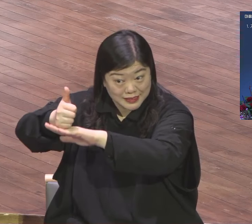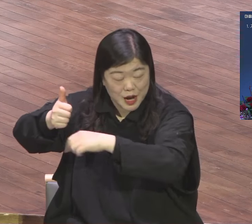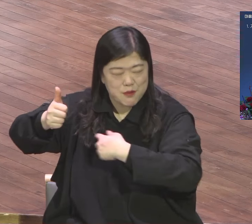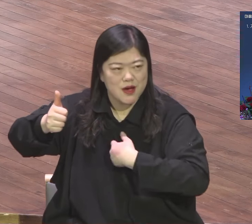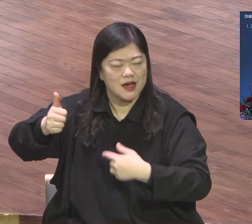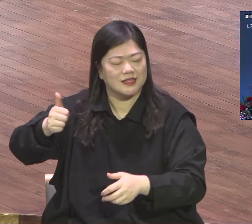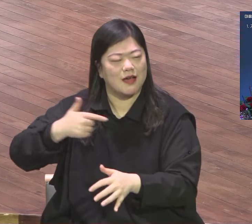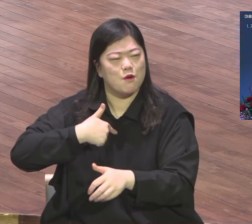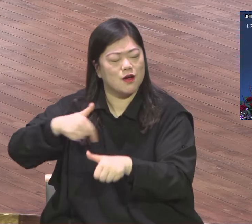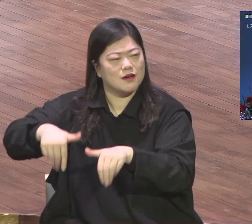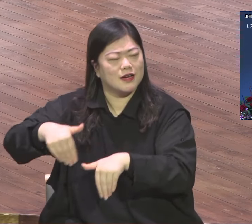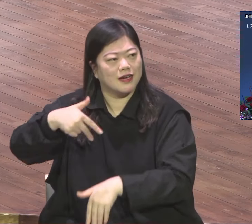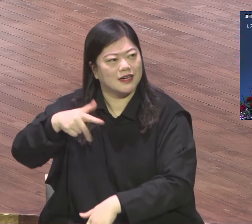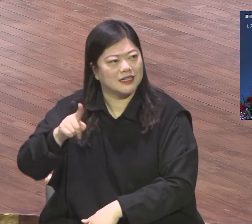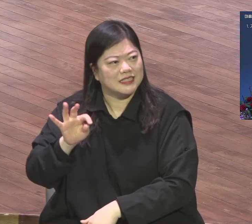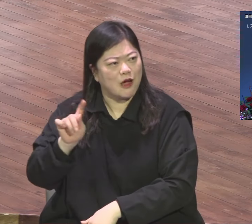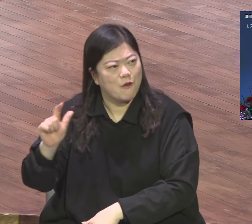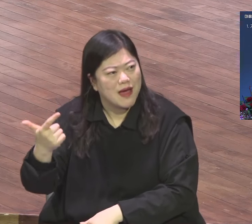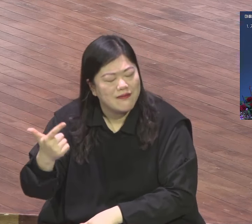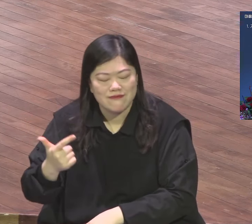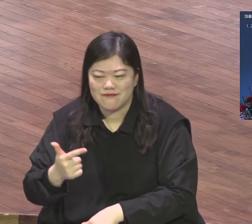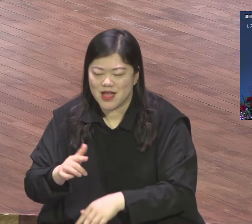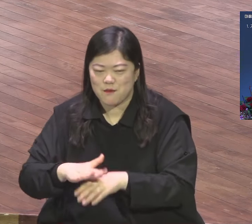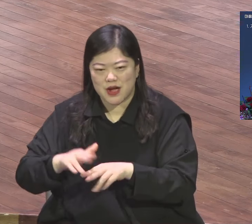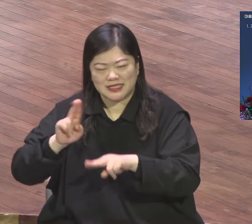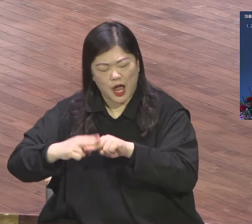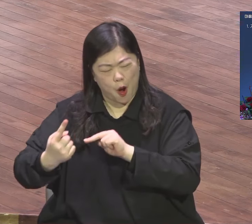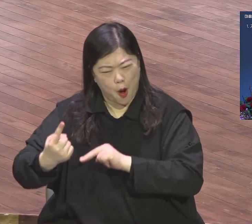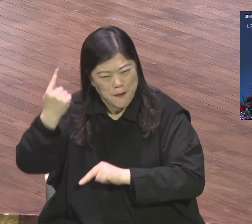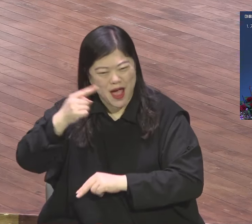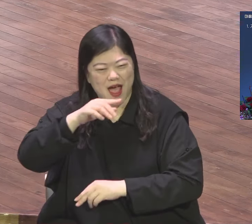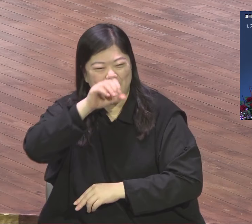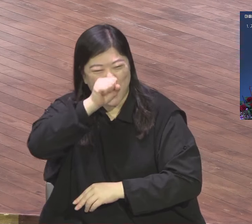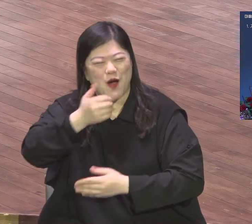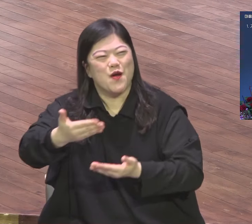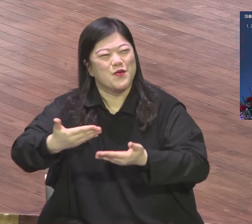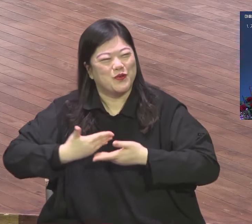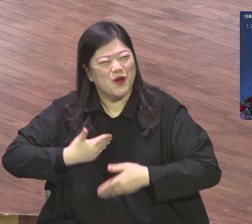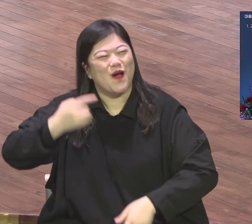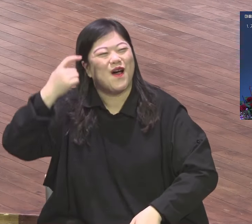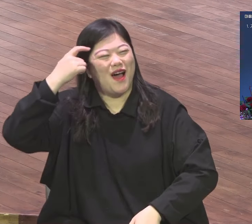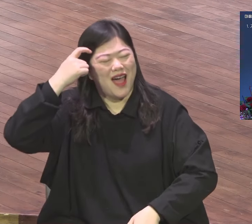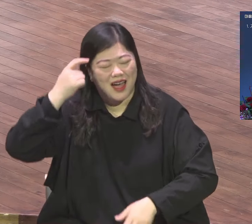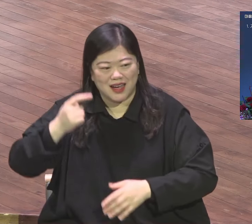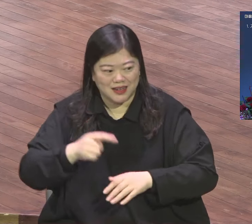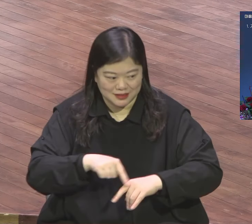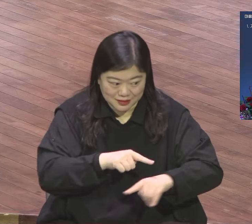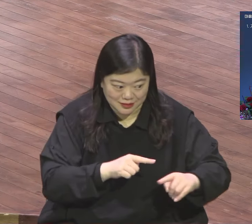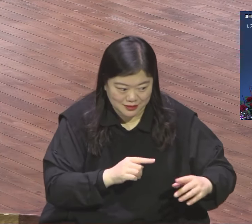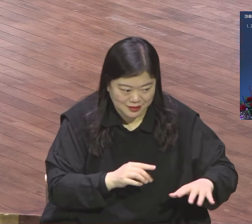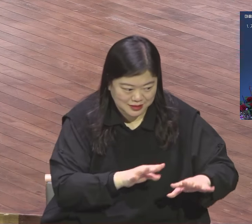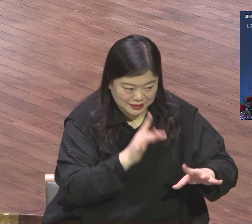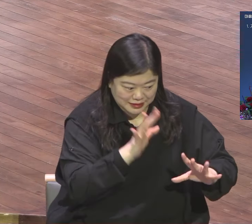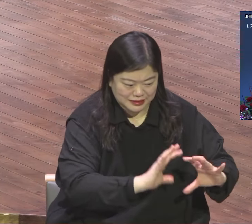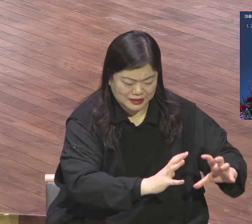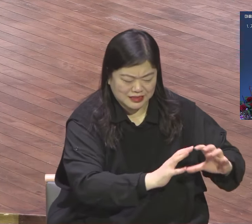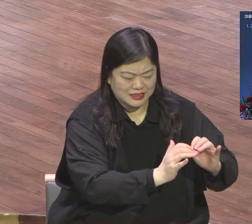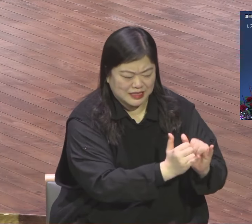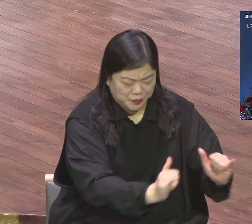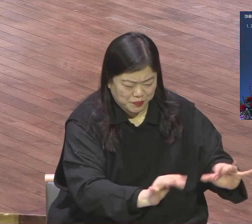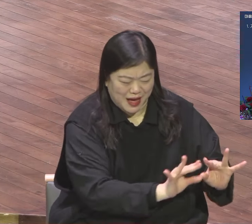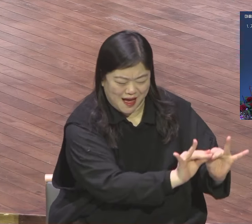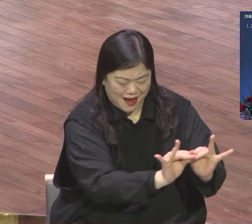그런데 예수님께서 이 땅에 오신 목적은 단순히 정치적이고 경제적인 이 문제를 해결하기 위해서 온 것이